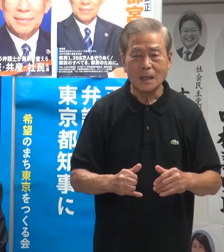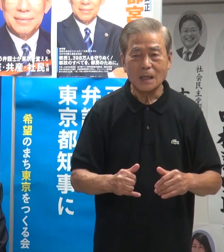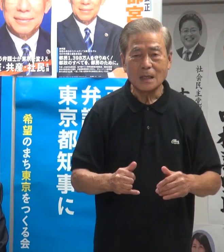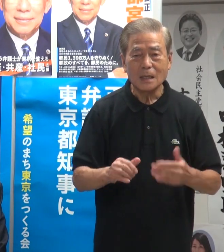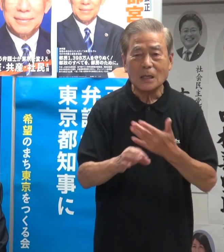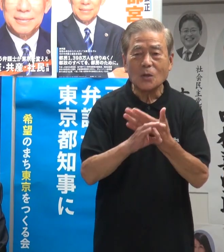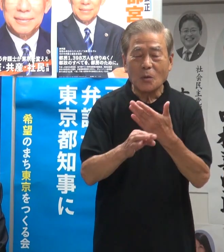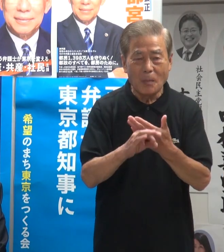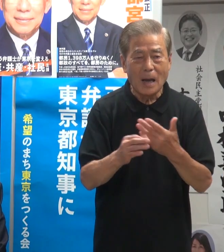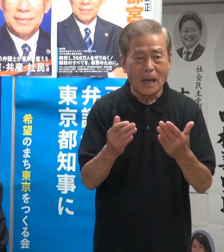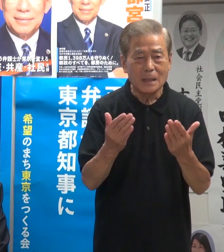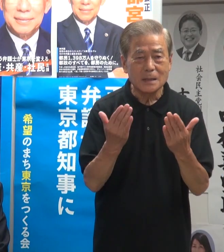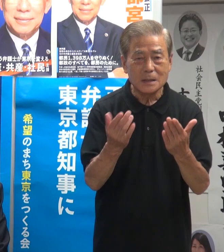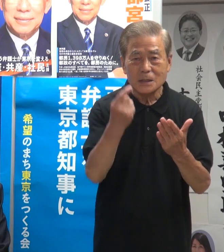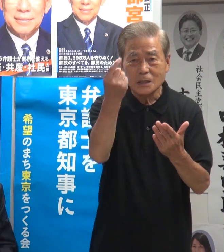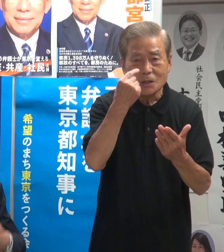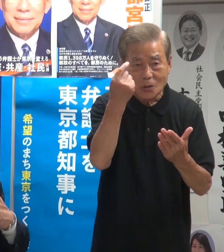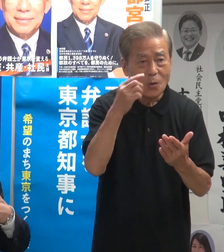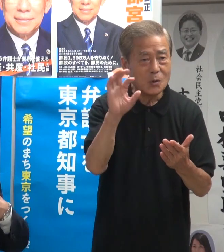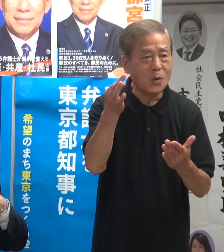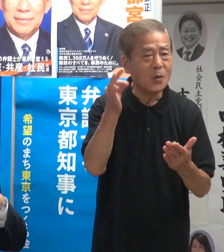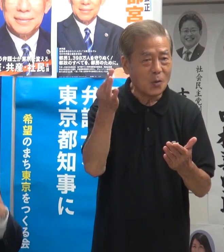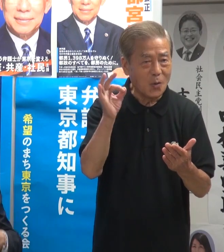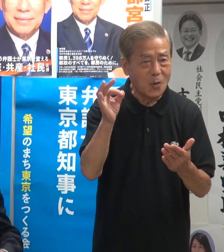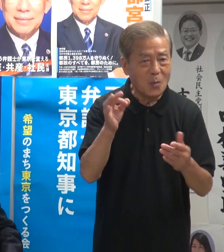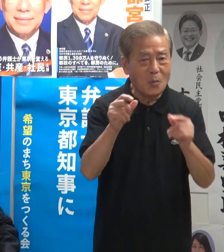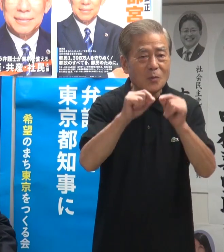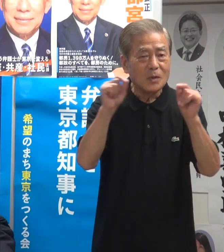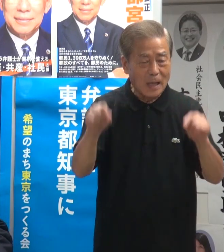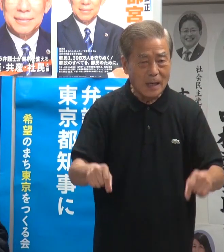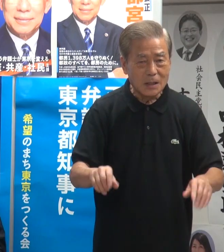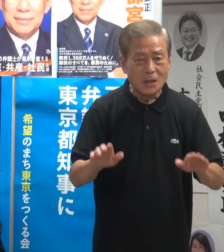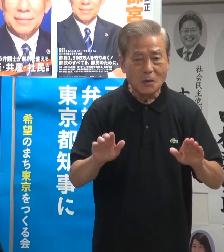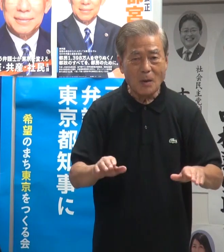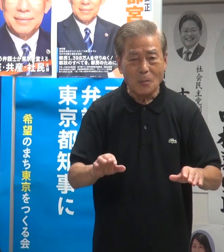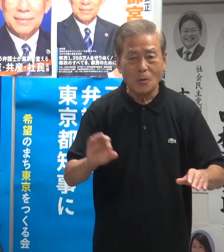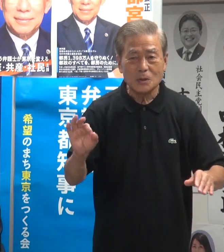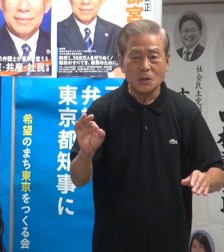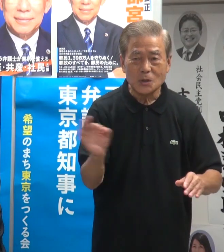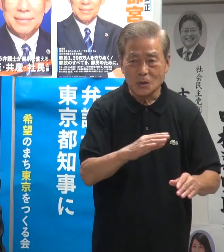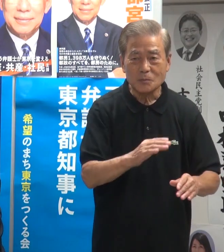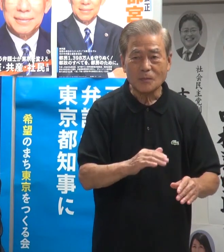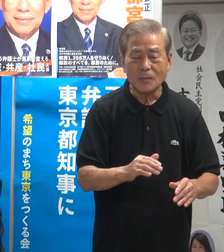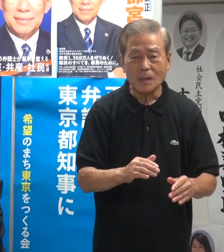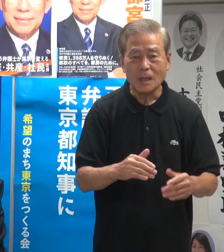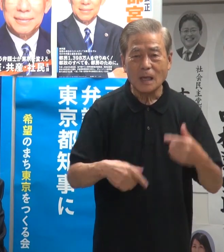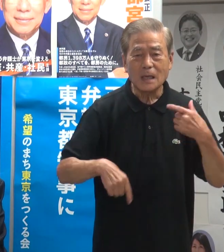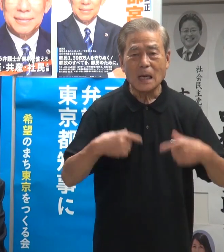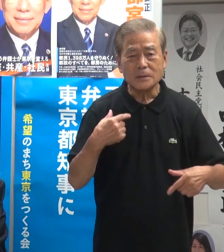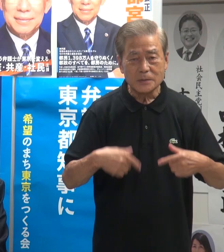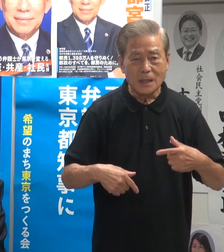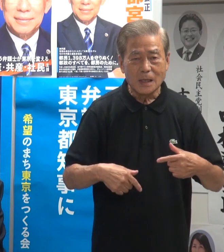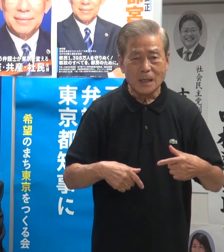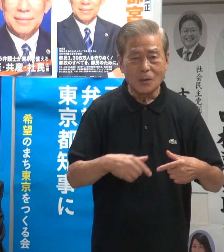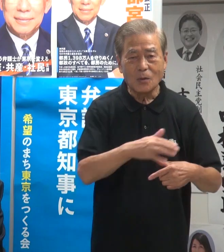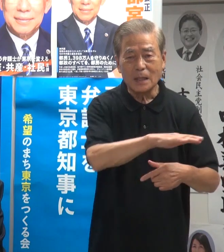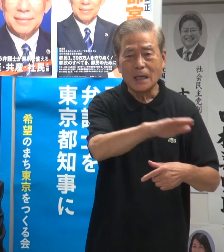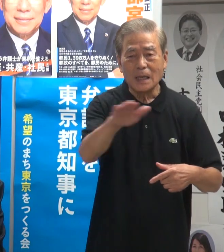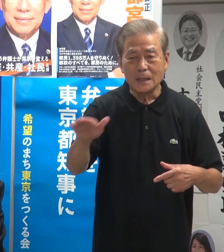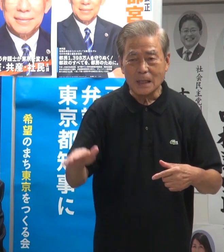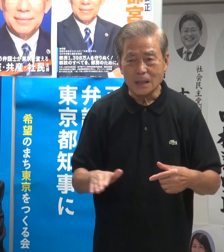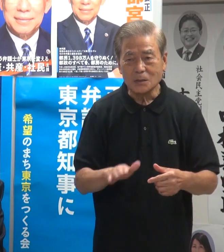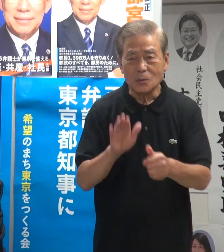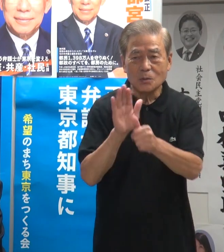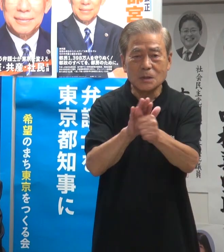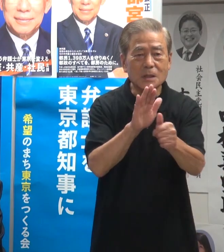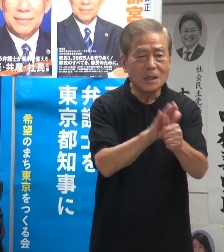授業料の問題とかですね、それと緊急対策プランとして学生に対する支援っていうのを打ち出して